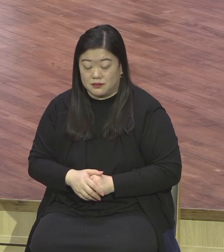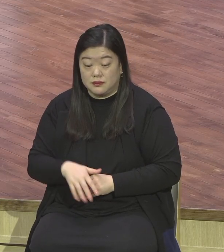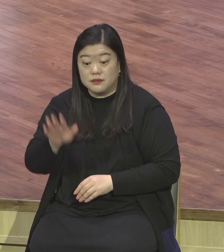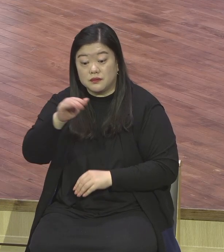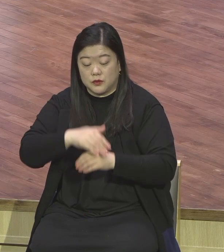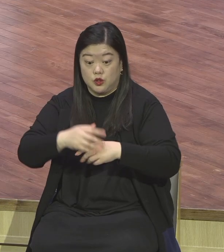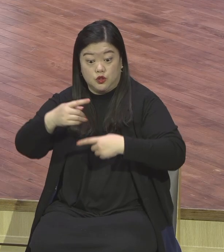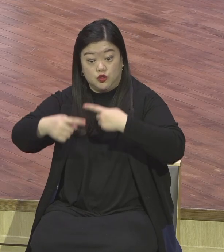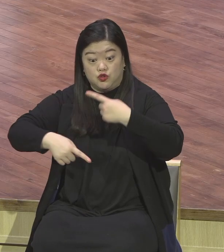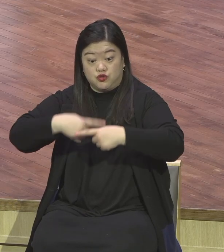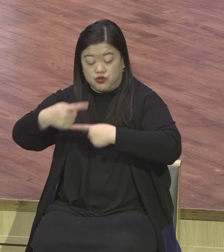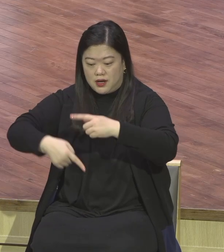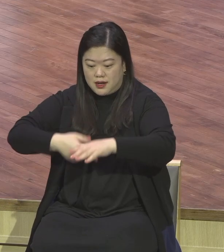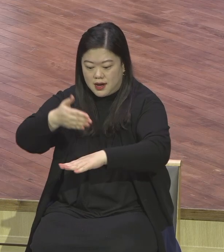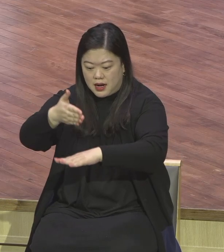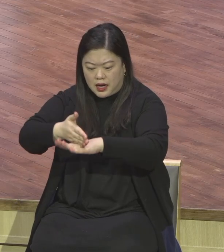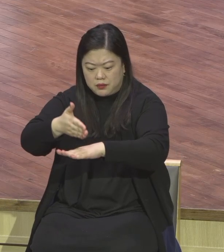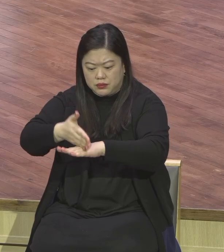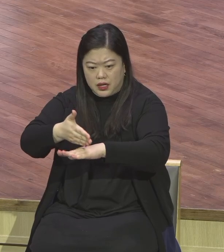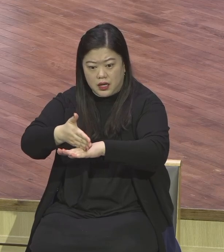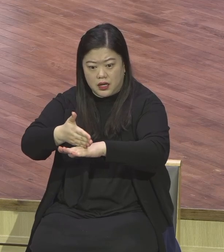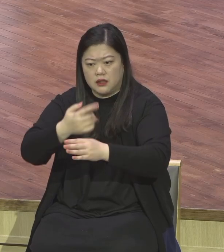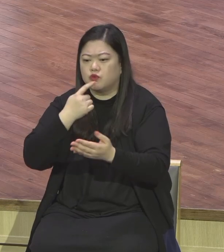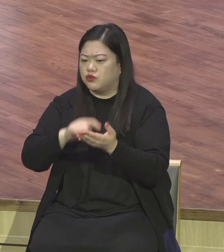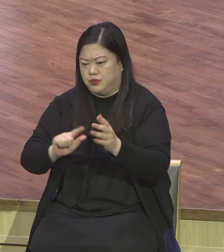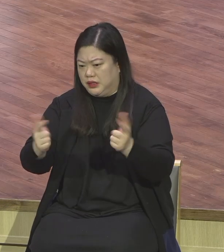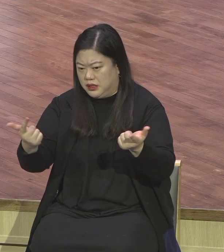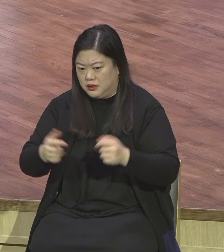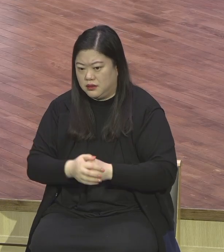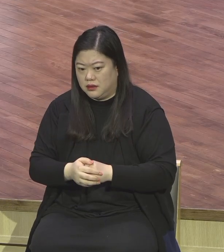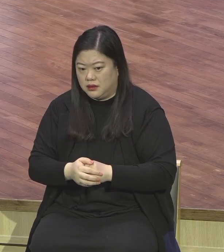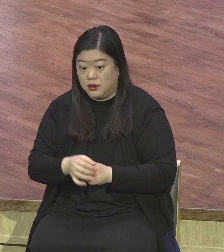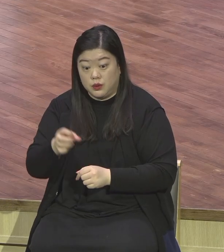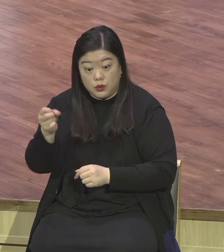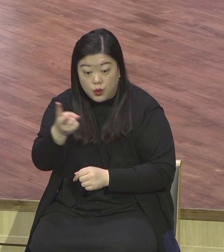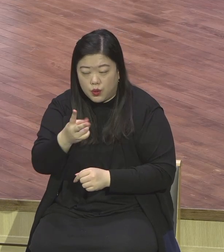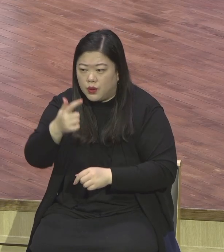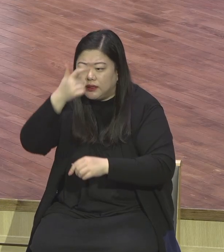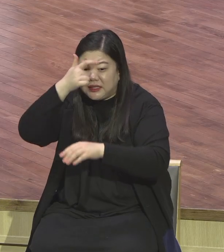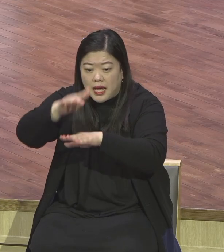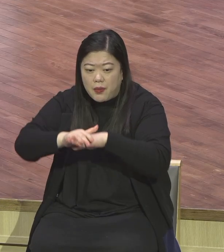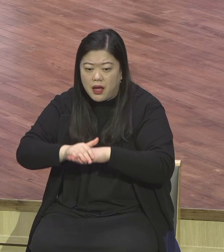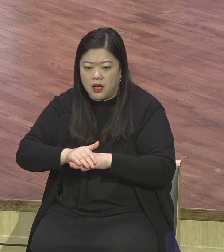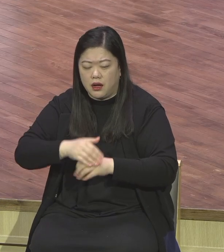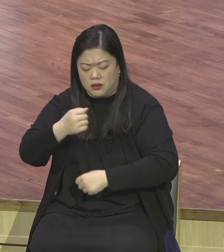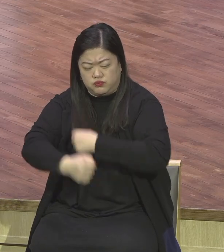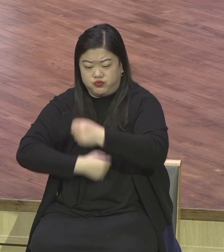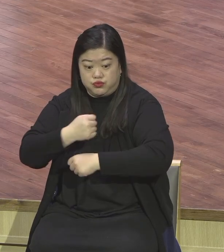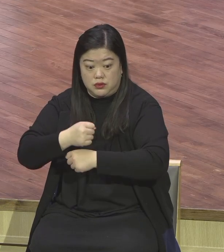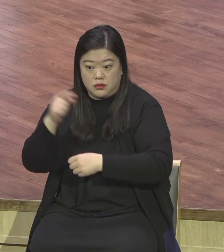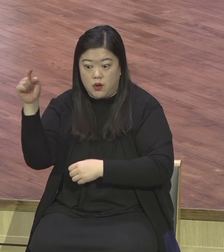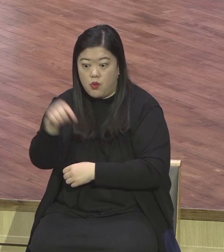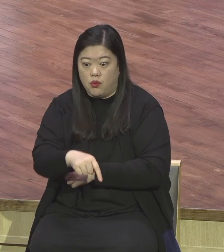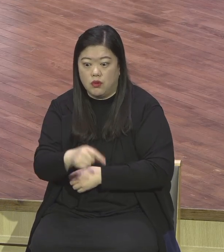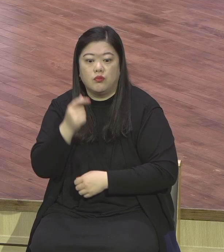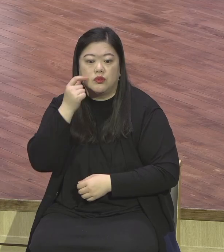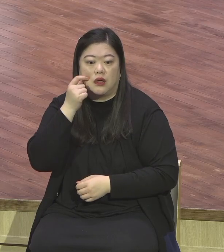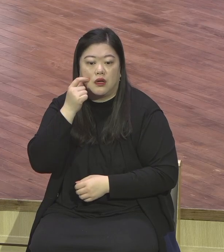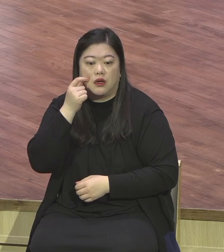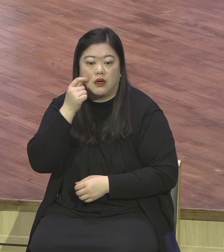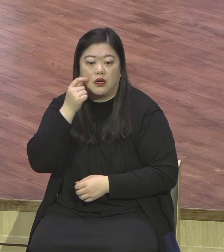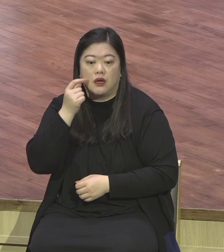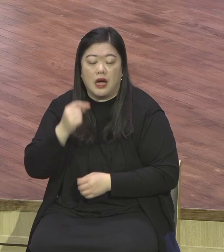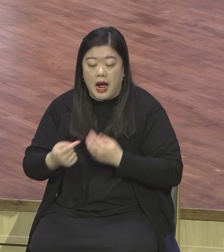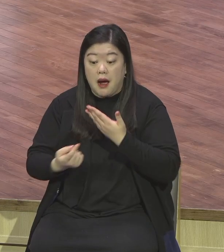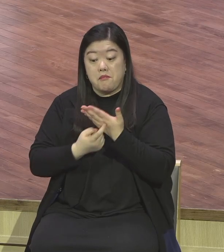드릴 수가 없어요 이 예배는 아무나 드릴 수 없어요 예배는 아무나 못 드리거든요 예배는 하나님 백성만이 드릴 수 있는 거예요 선택된